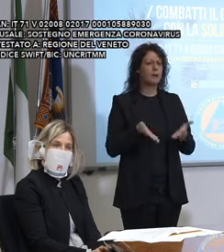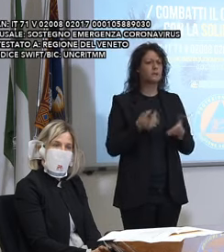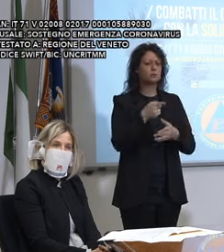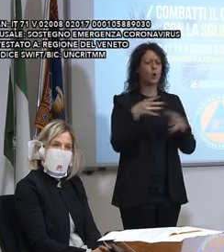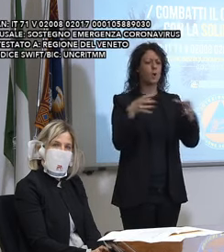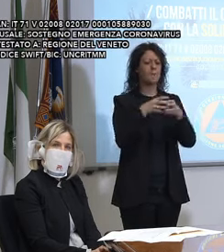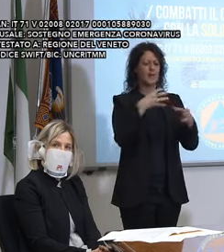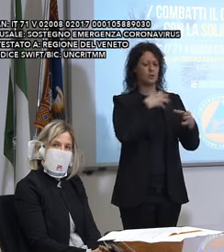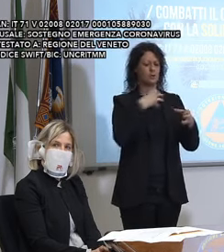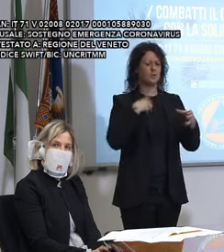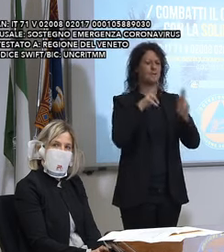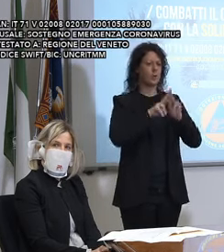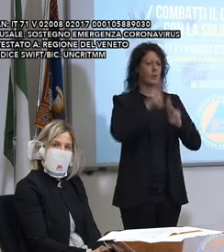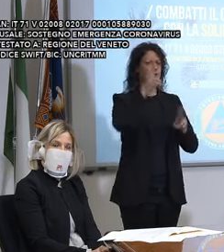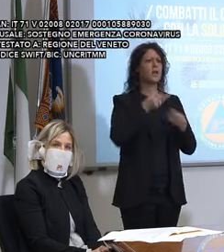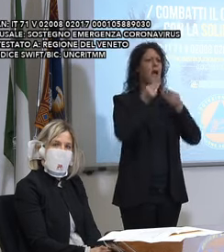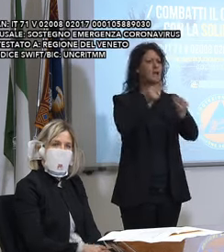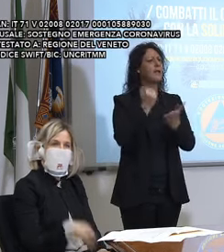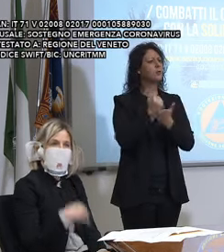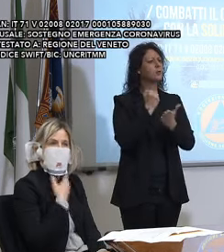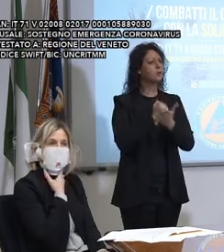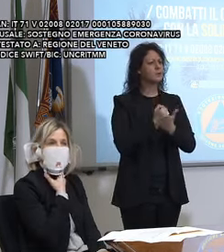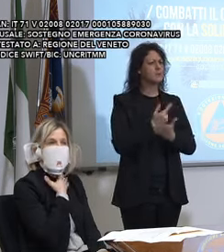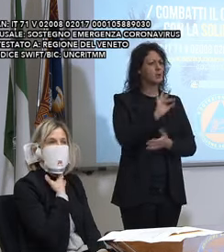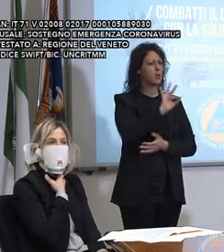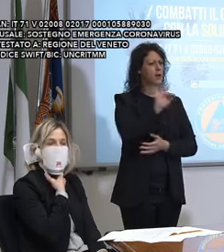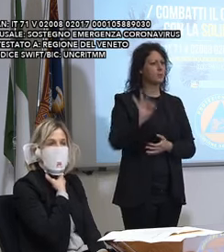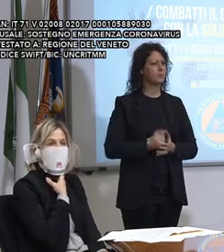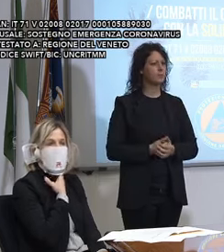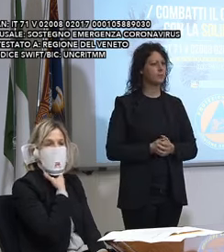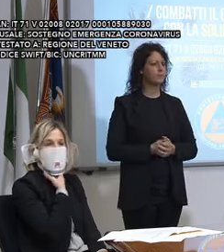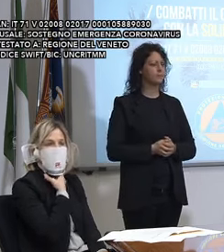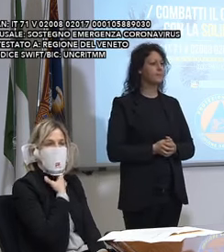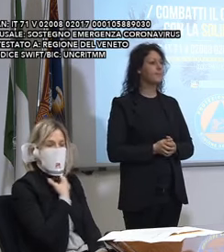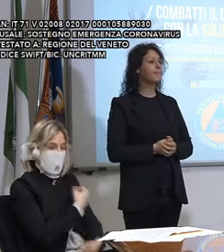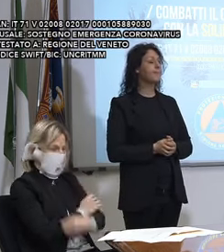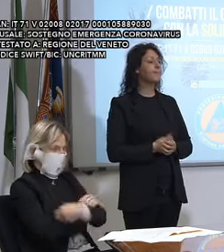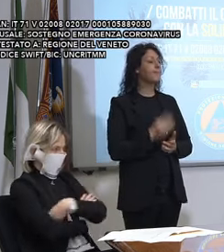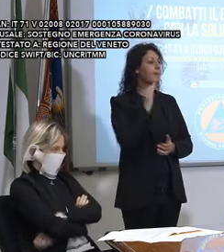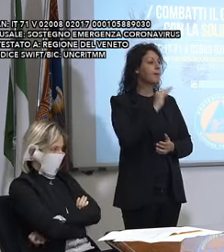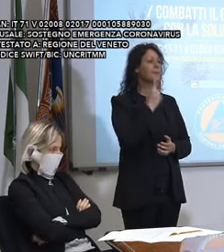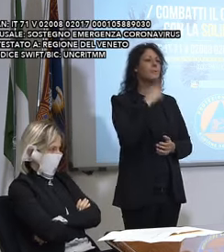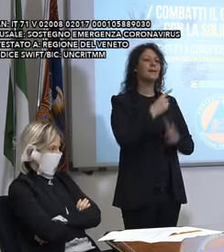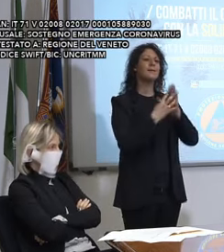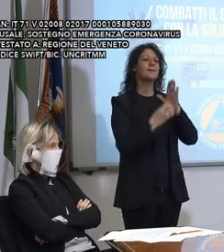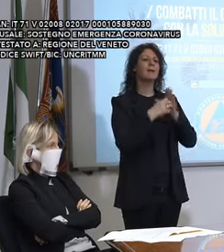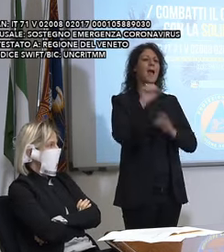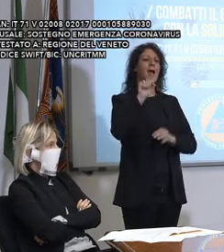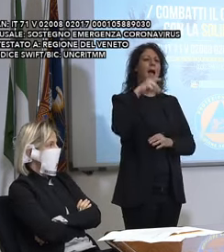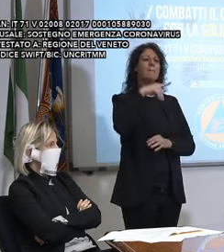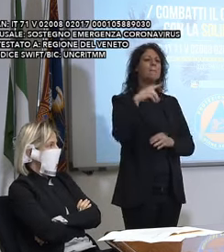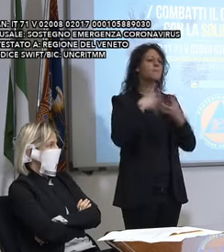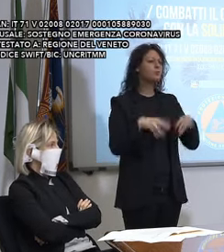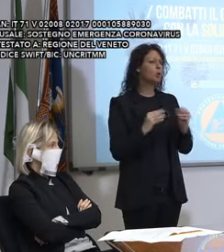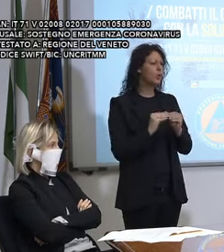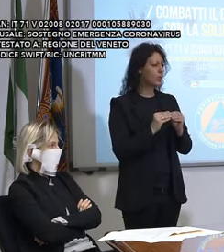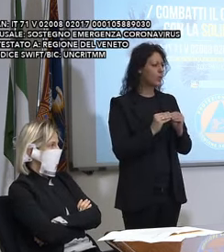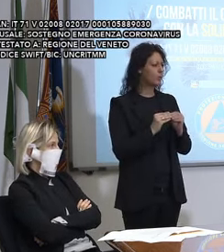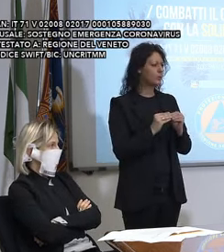state autorizzate. E questa nuova applicazione come funzionerà? Guardate, abbiamo un incontro anche oggi, noi siamo